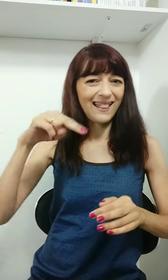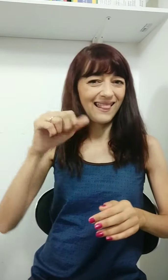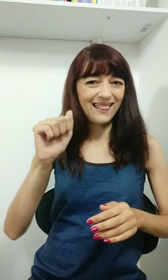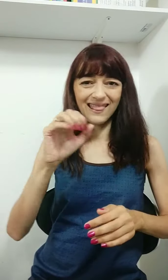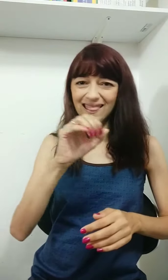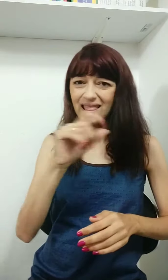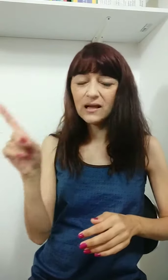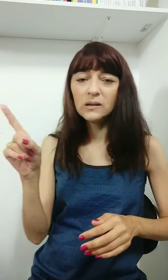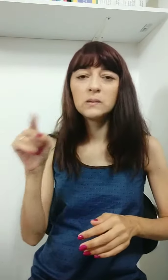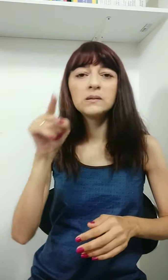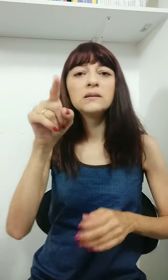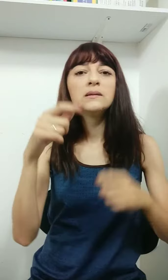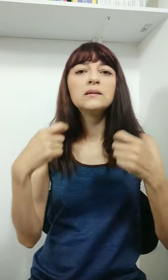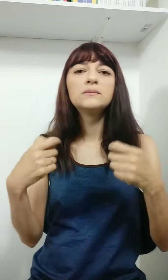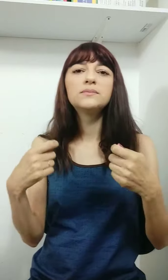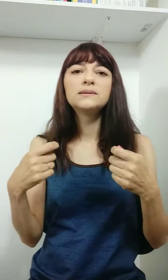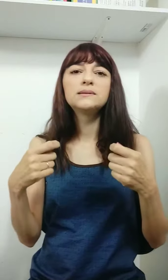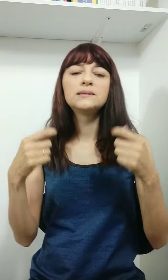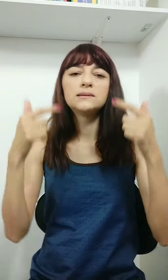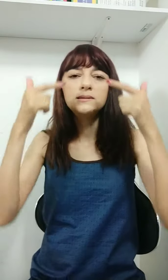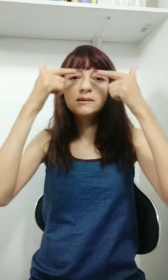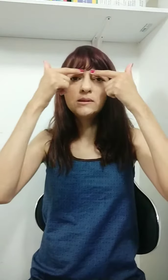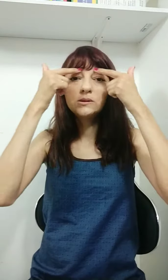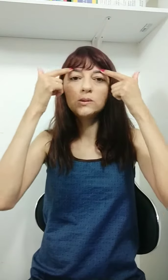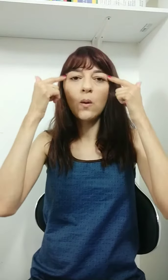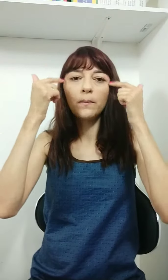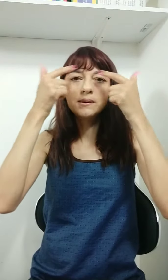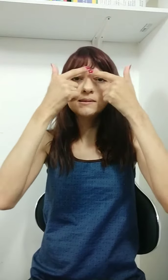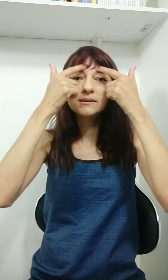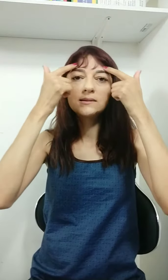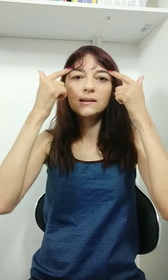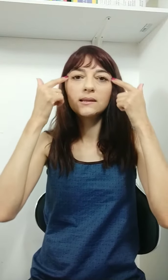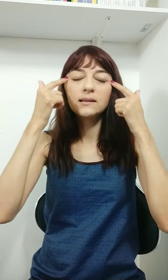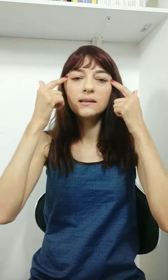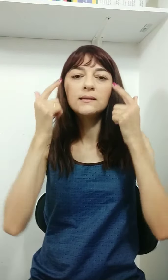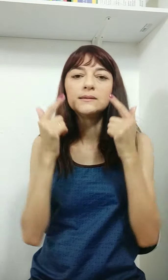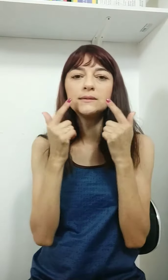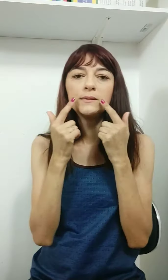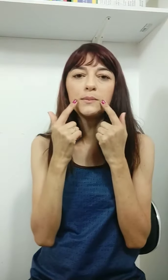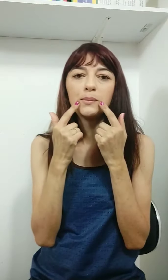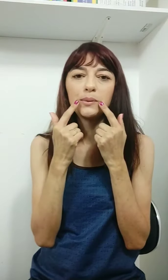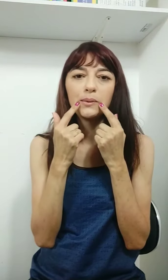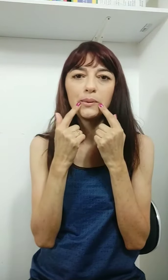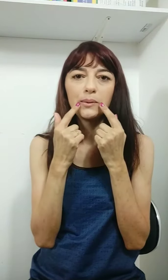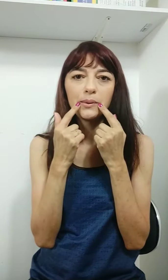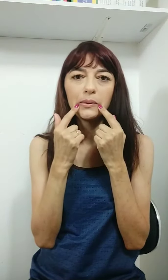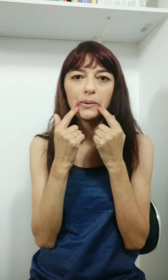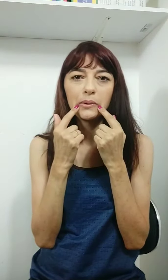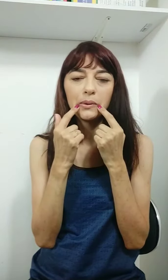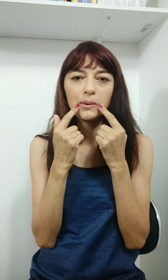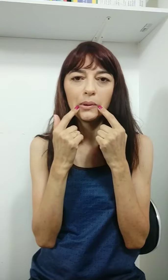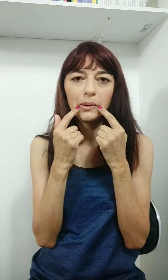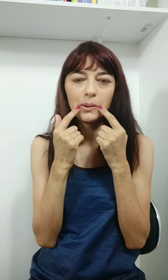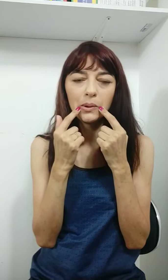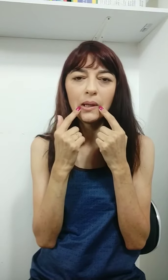Sempre que uma frase, por exemplo, traz uma negação, né, a nossa sobrancelha, né, e a boca, tá? Como que seria